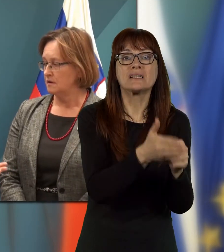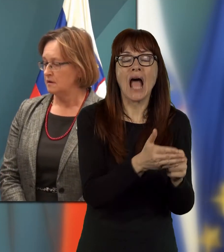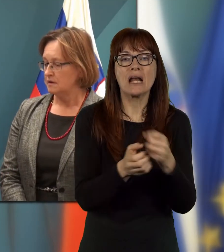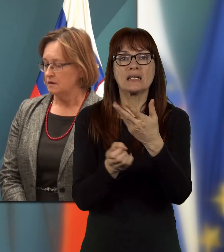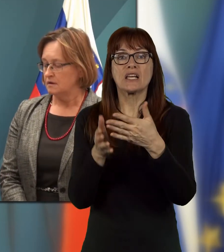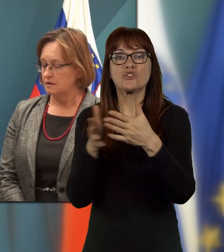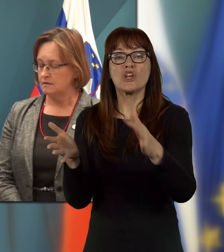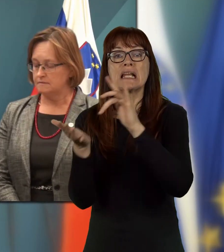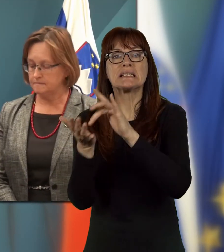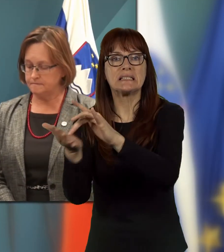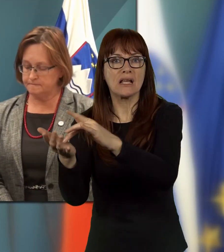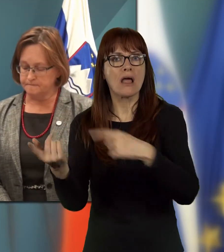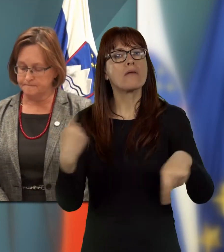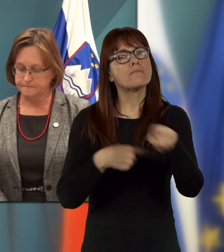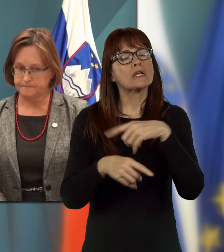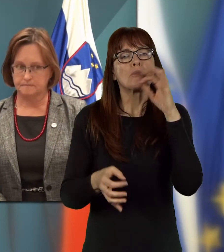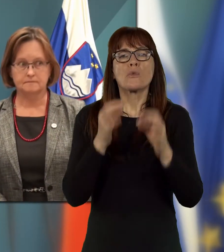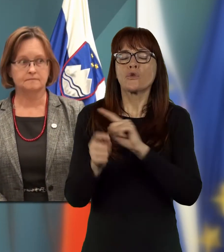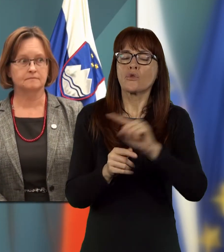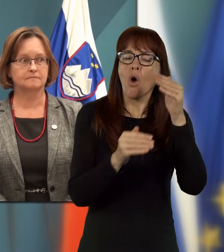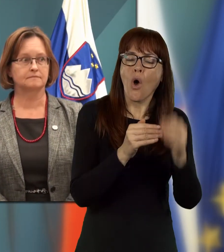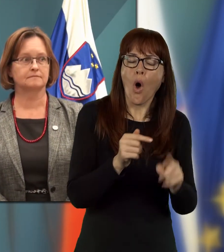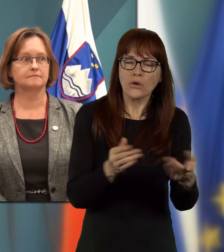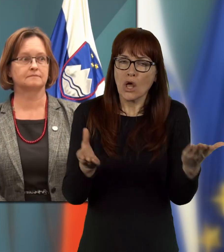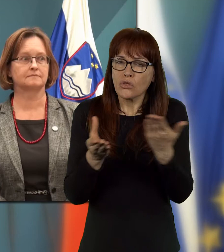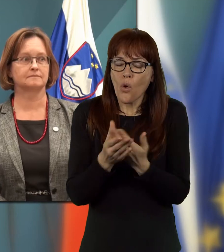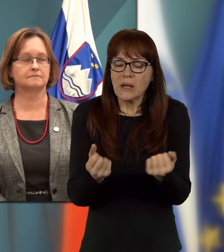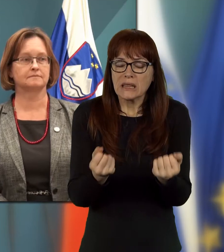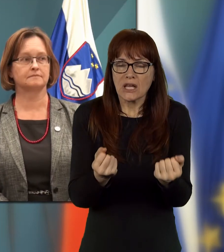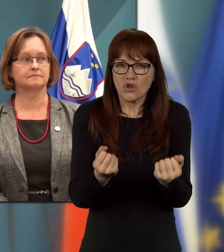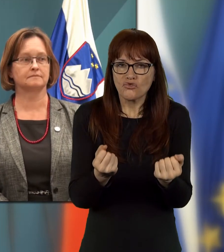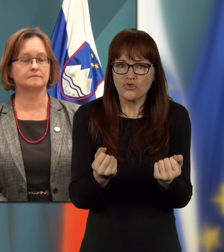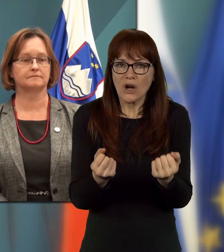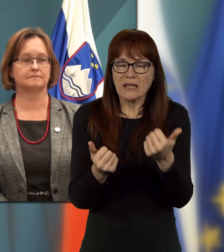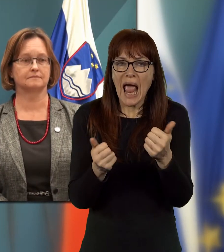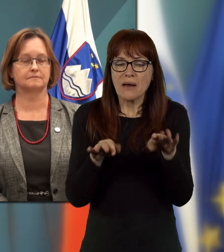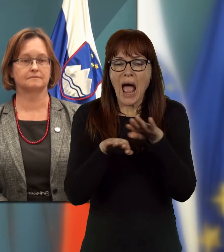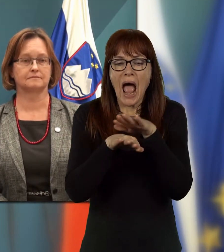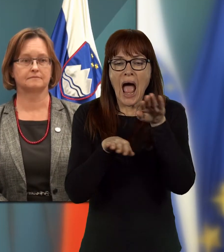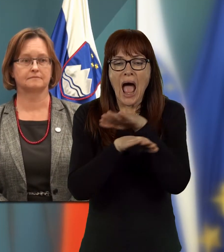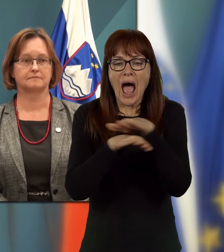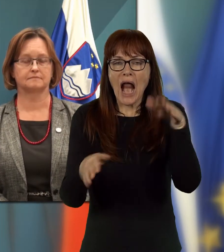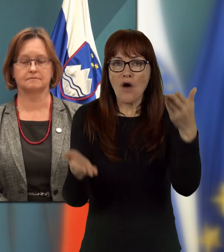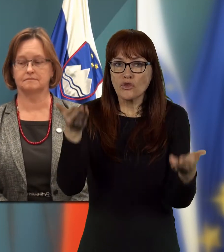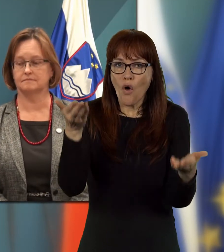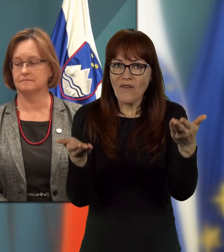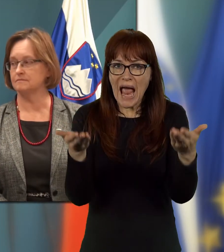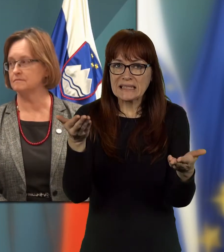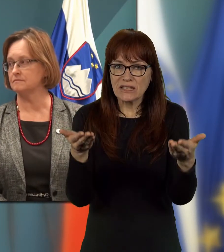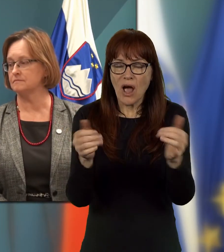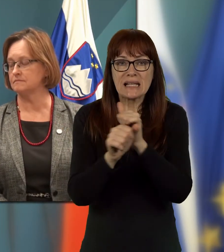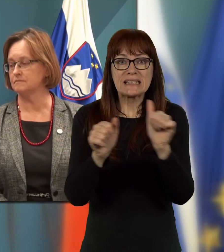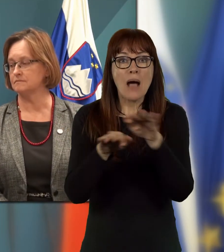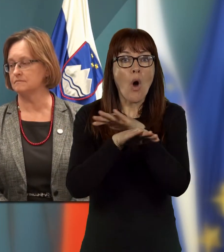cilje. Poskušali smo do konca ta dokument držati v enem ravnovesju, ker